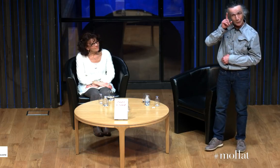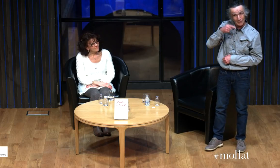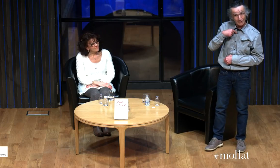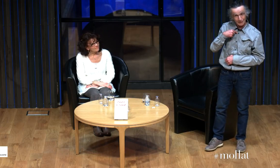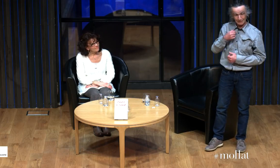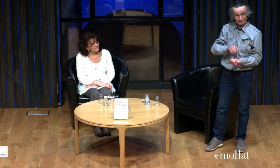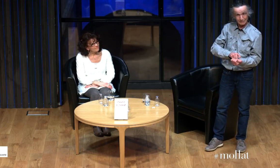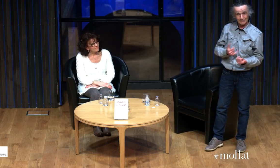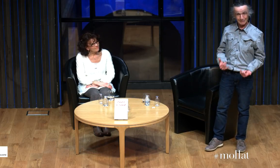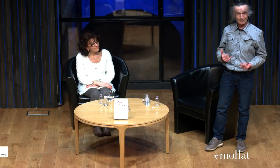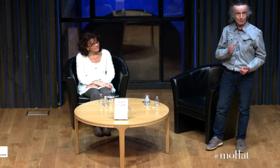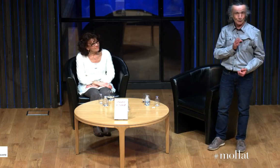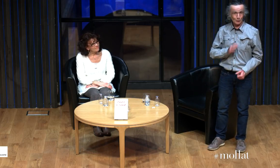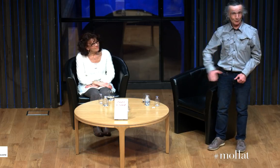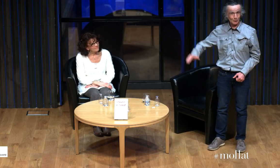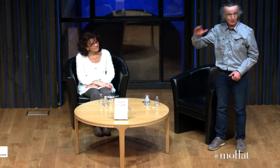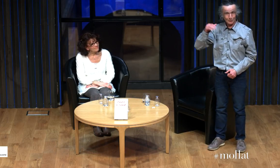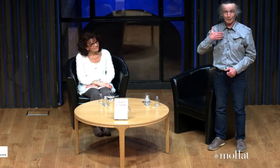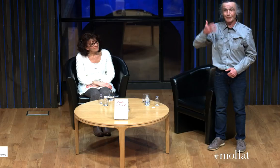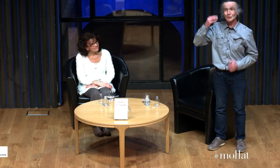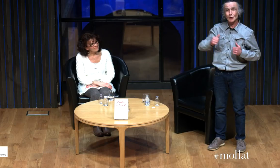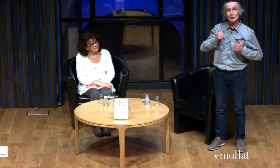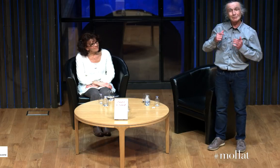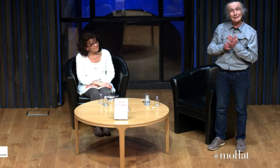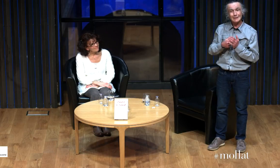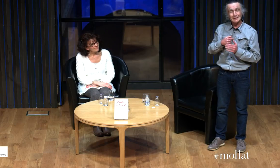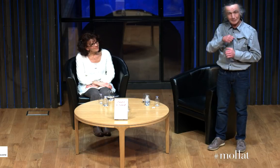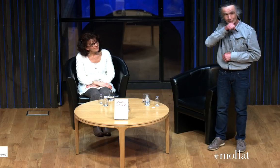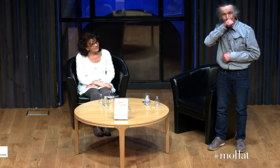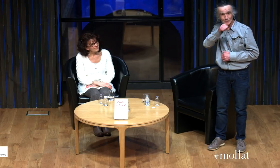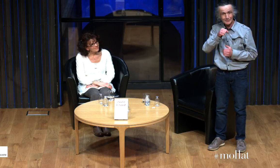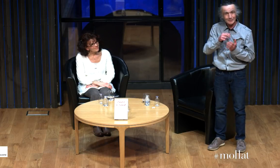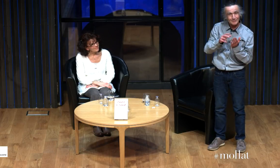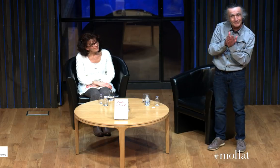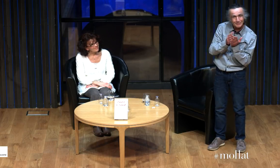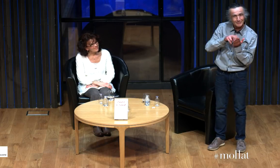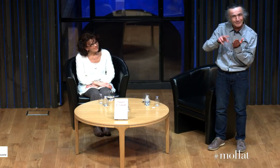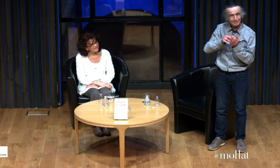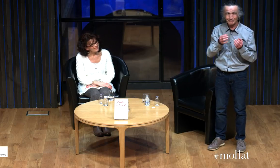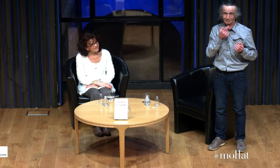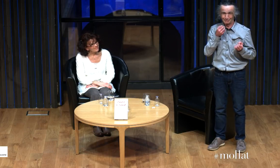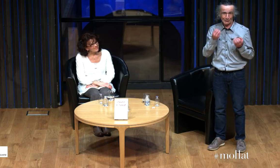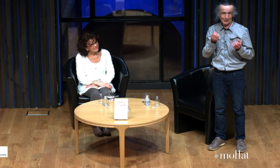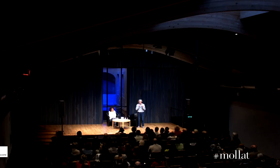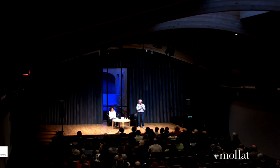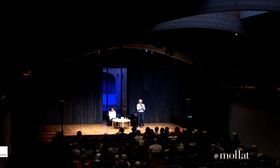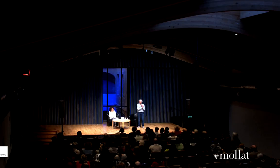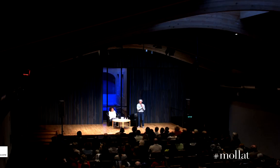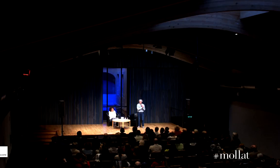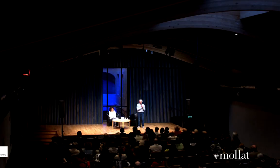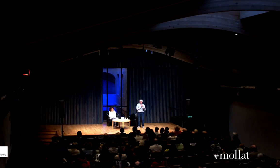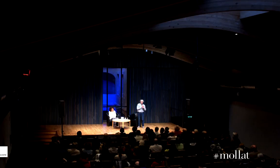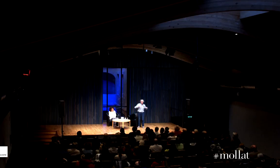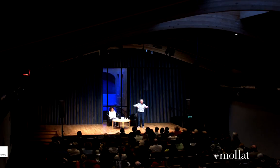Merci à la librairie Mola. Pourquoi ce merci? Parce qu'en fait, je suis originaire de Bordeaux et j'adore les livres.